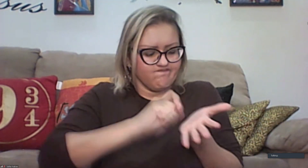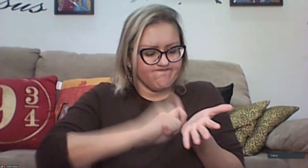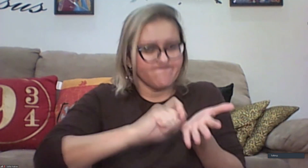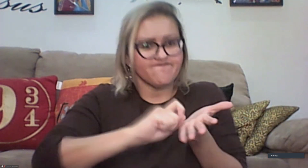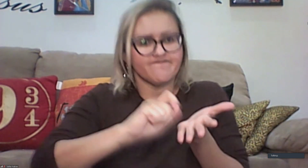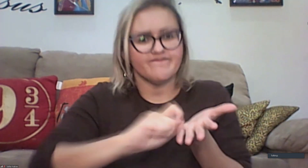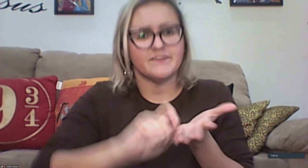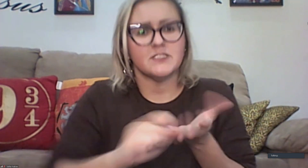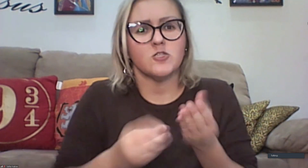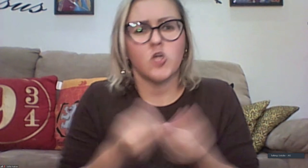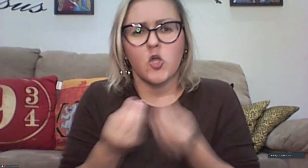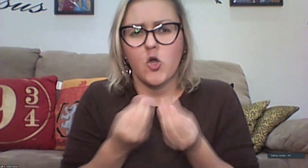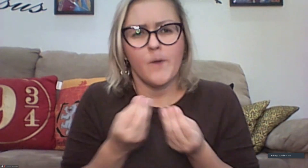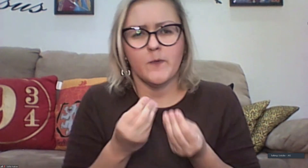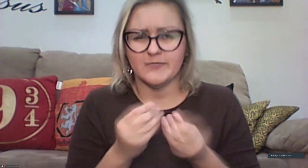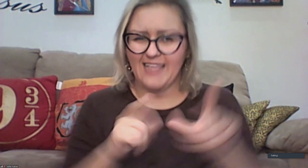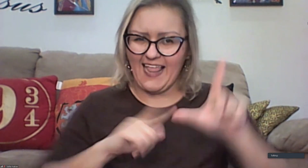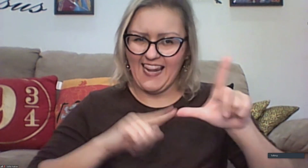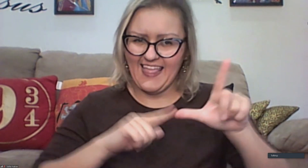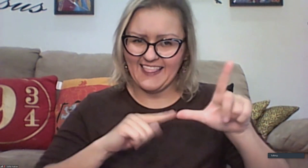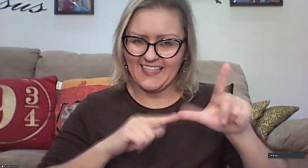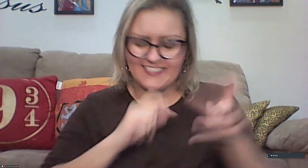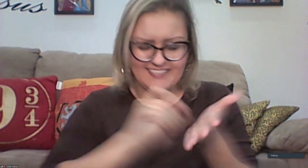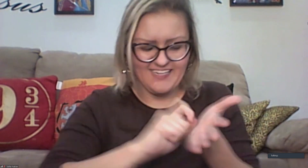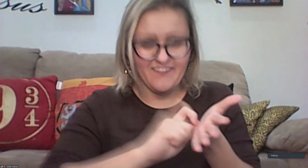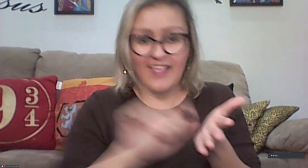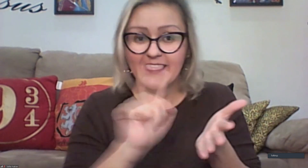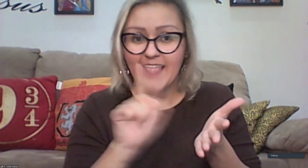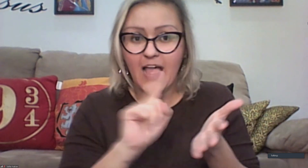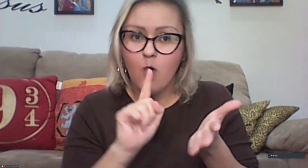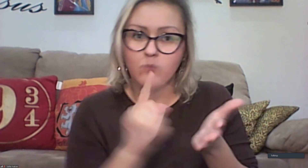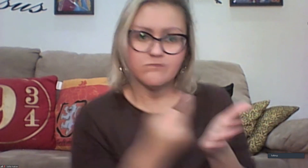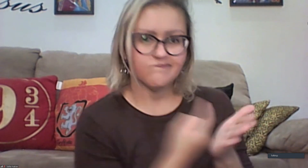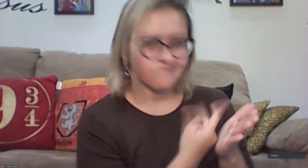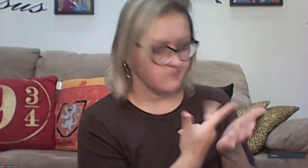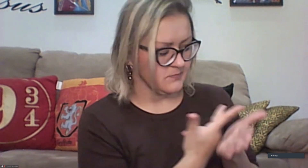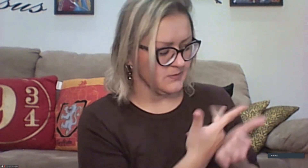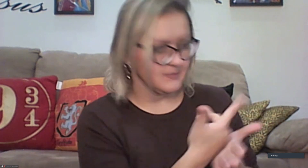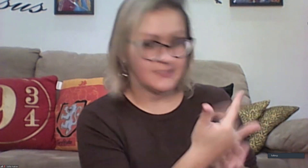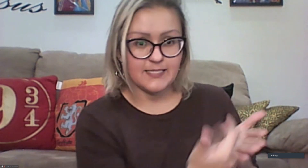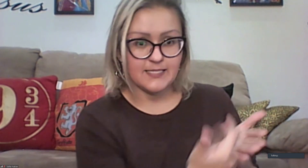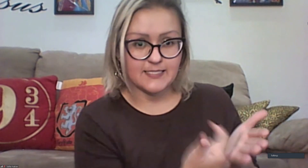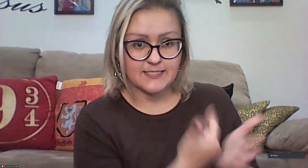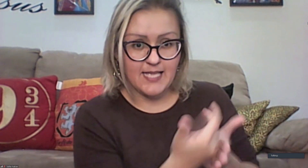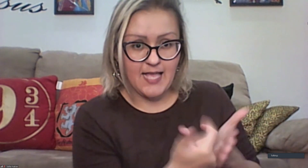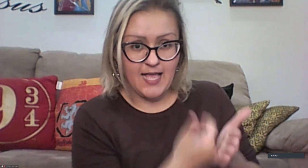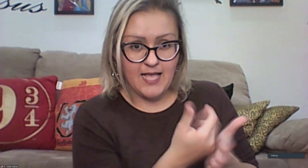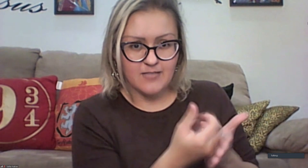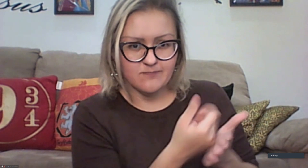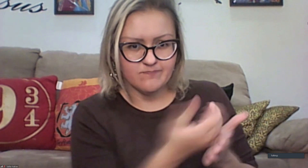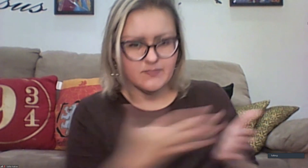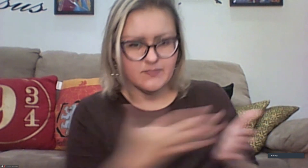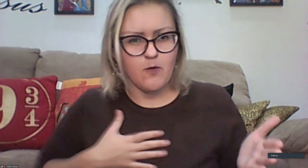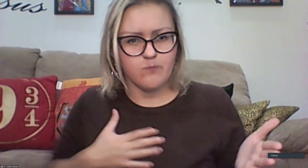venham dele. E aí a escrita, a letra? Não, talvez fosse